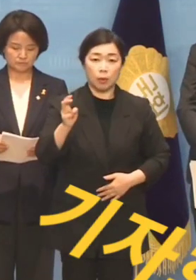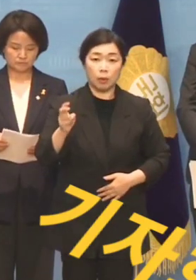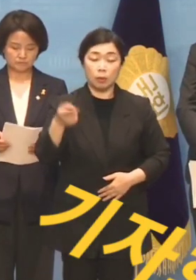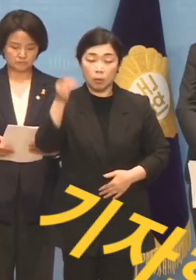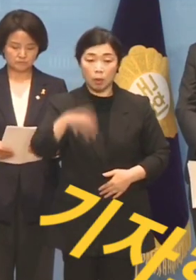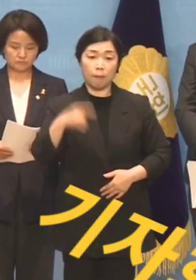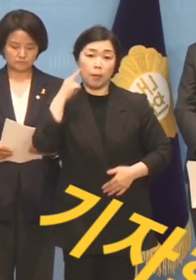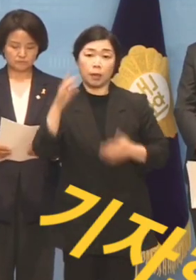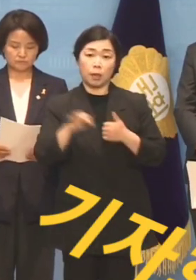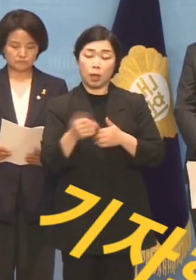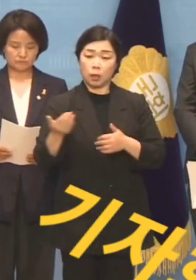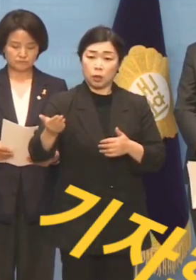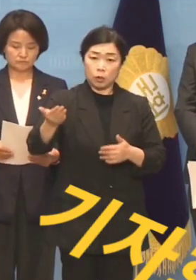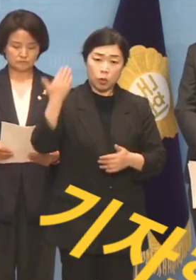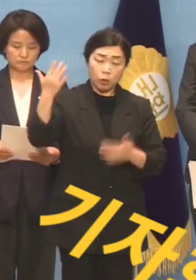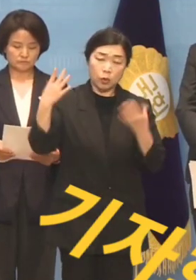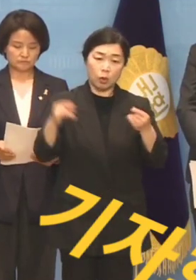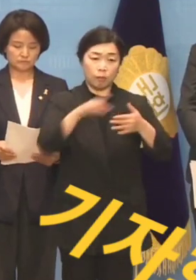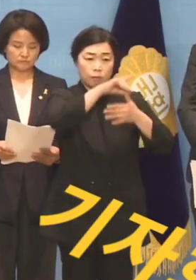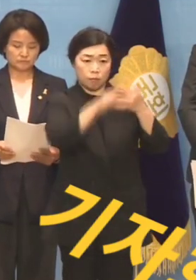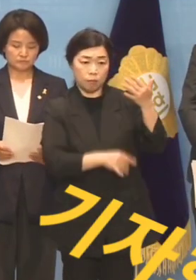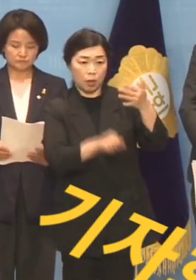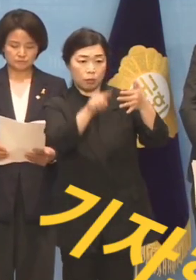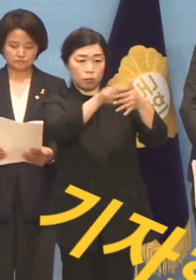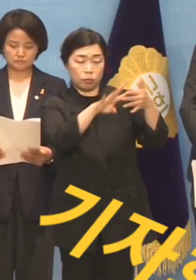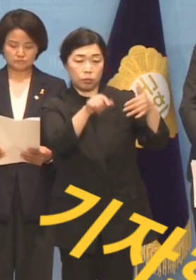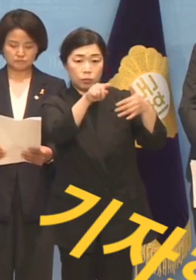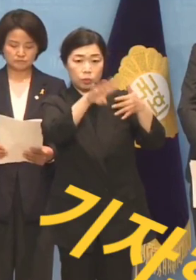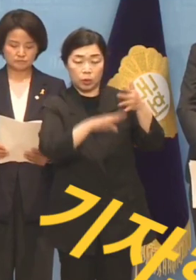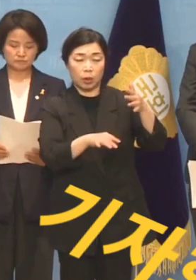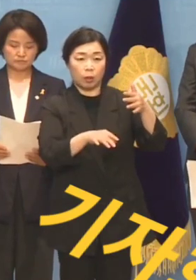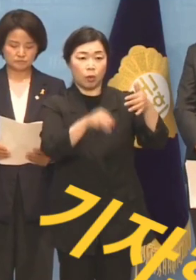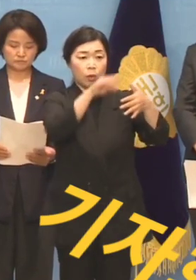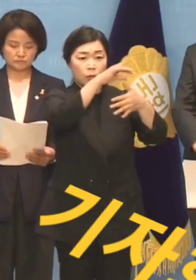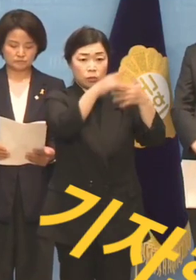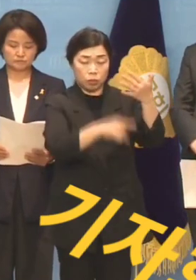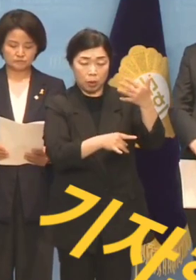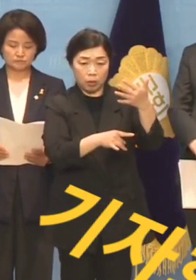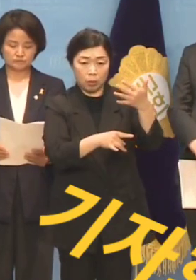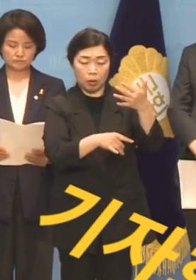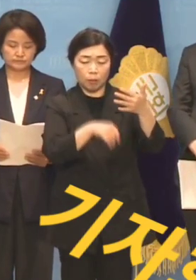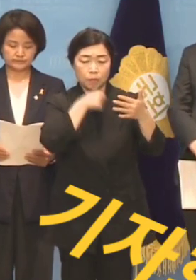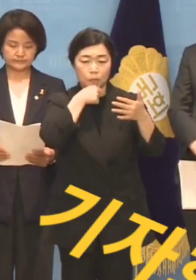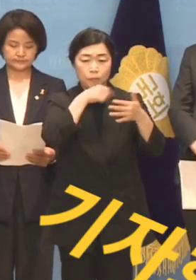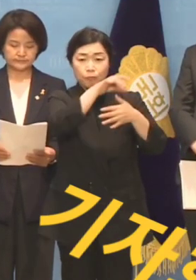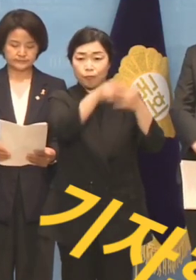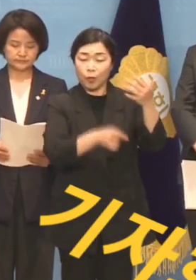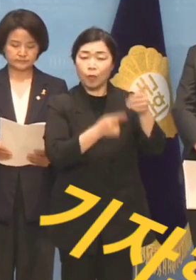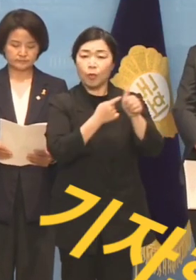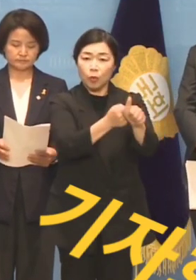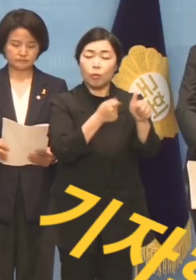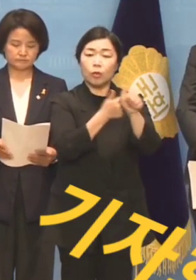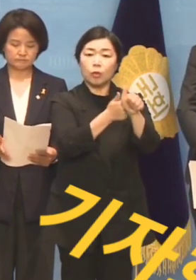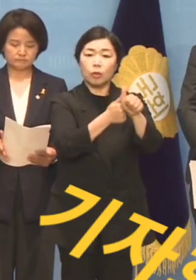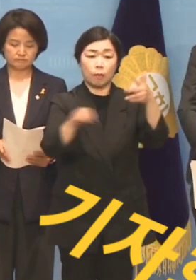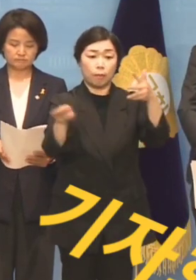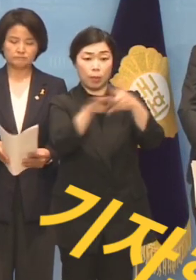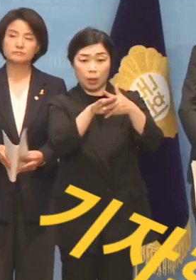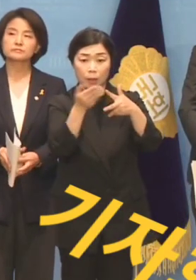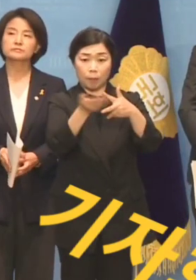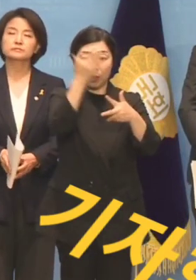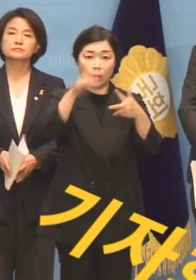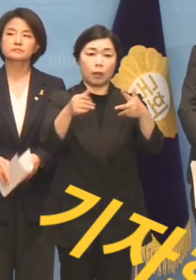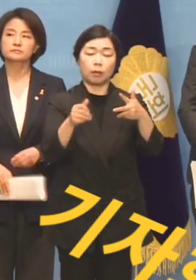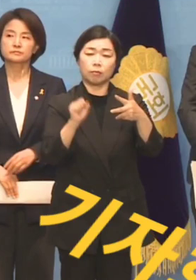순번을 정해놓은 기존 방식대로 한다면 사전에 비례대표제 공천을 할 때 반드시 예비선거에 준하는